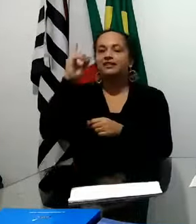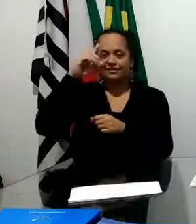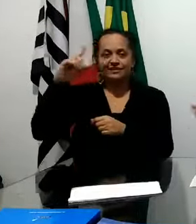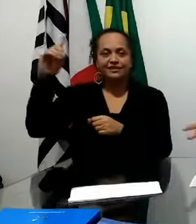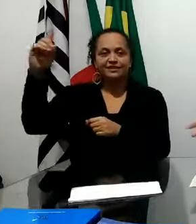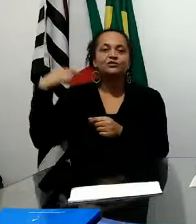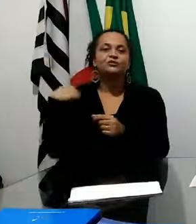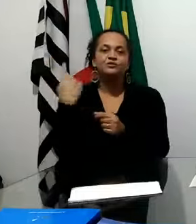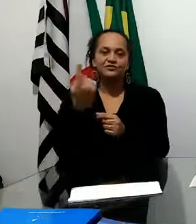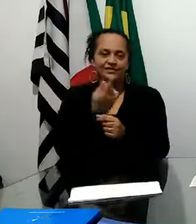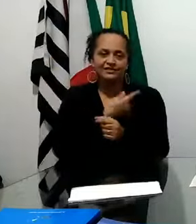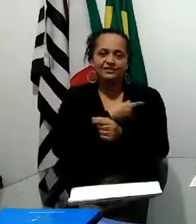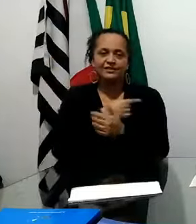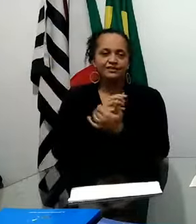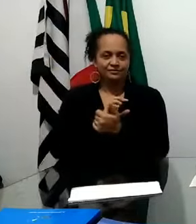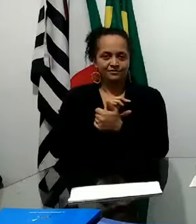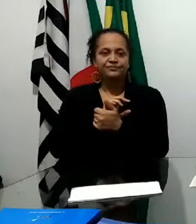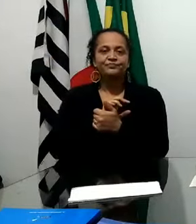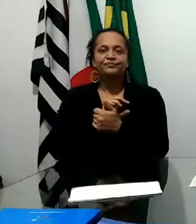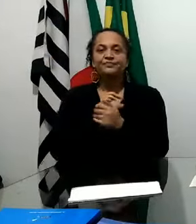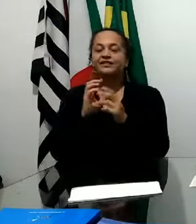andássemos nela. Deus